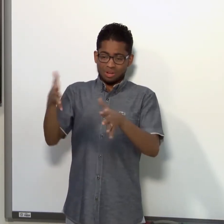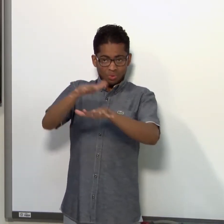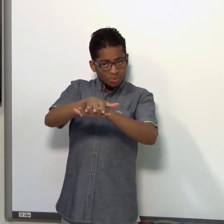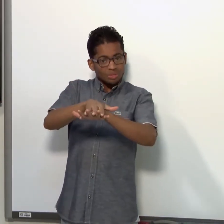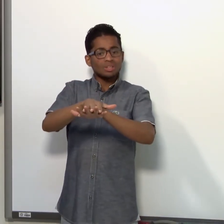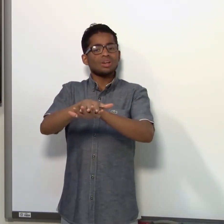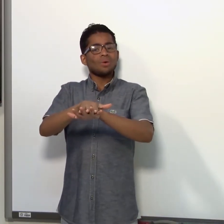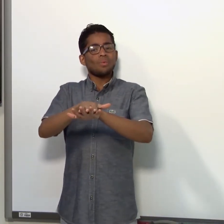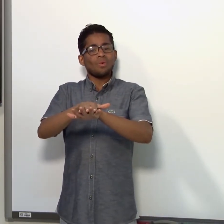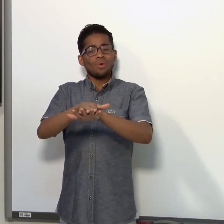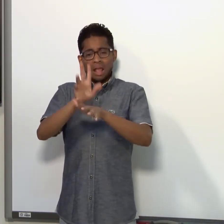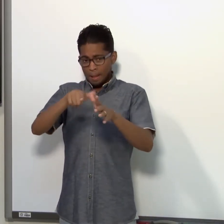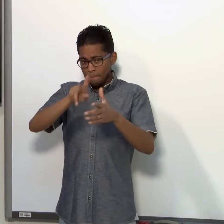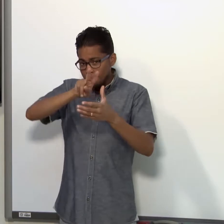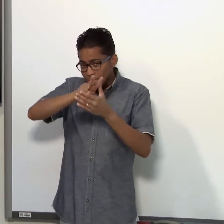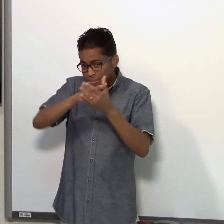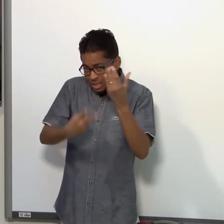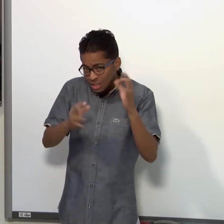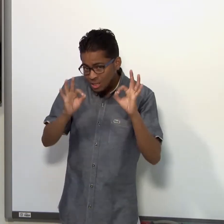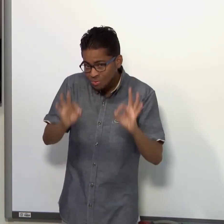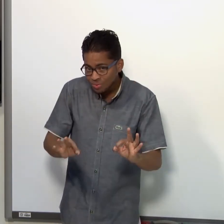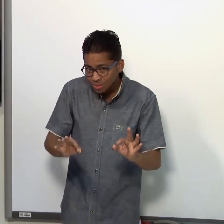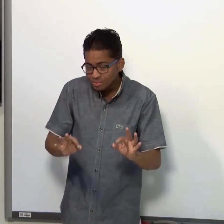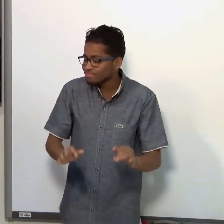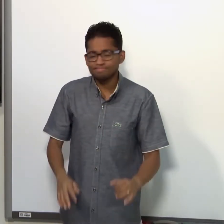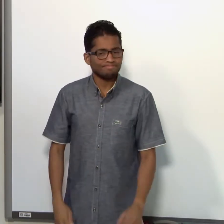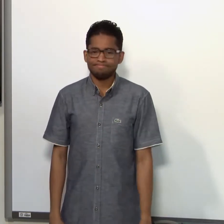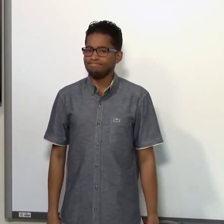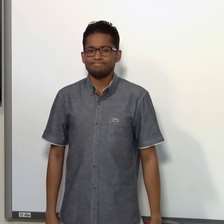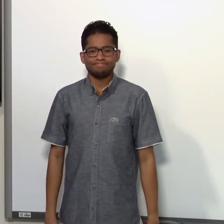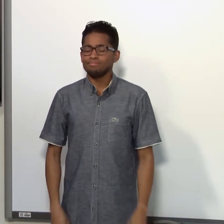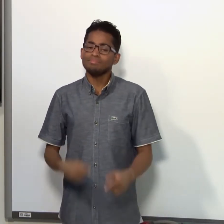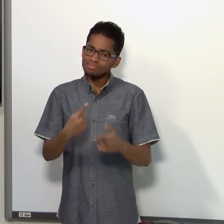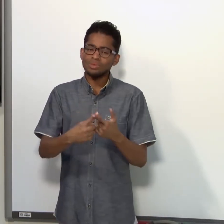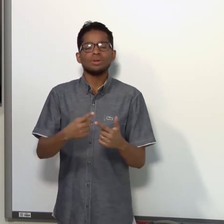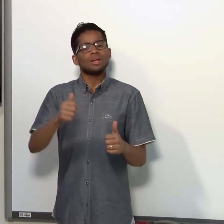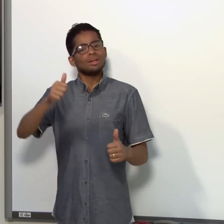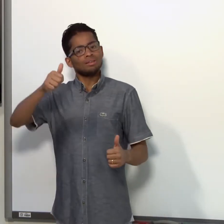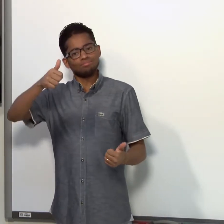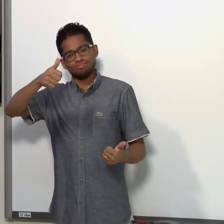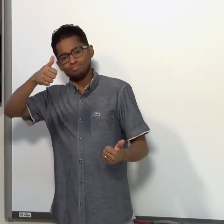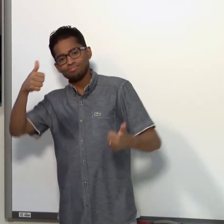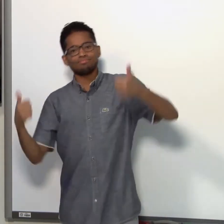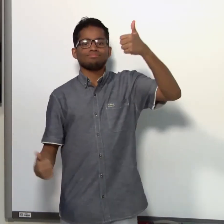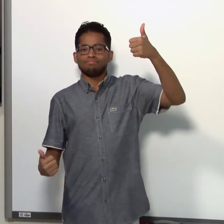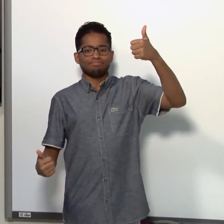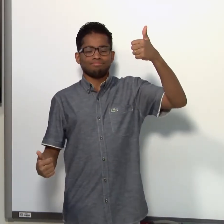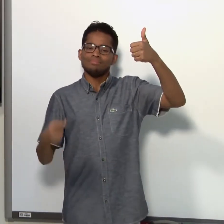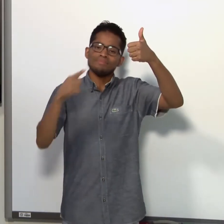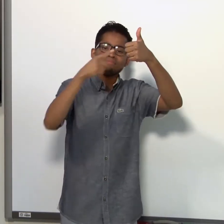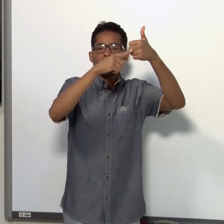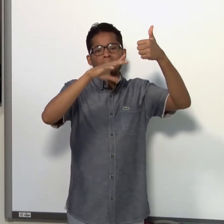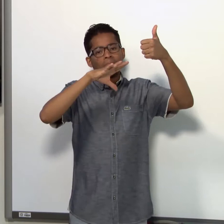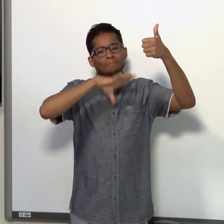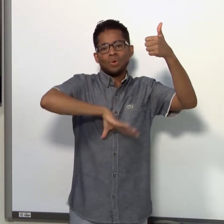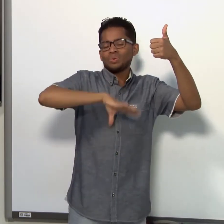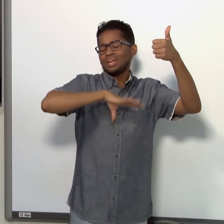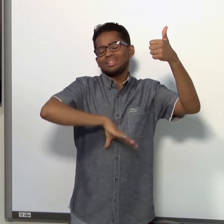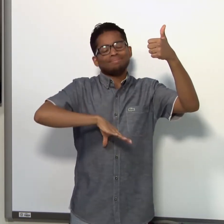Então, no processo de inclusão, ocorre o bilinguismo? Não. A língua portuguesa ainda